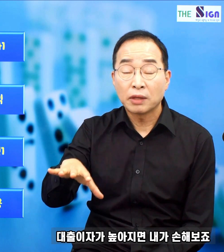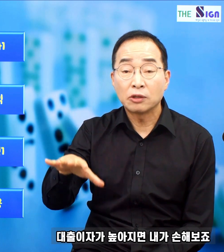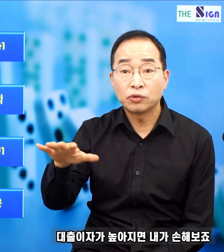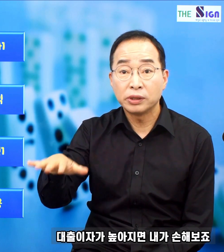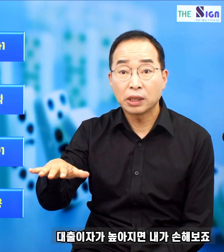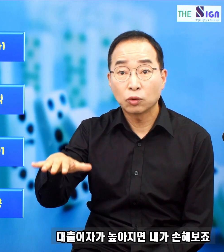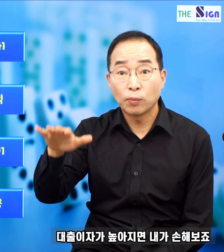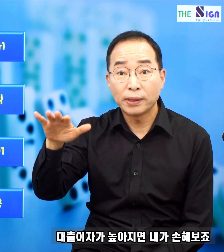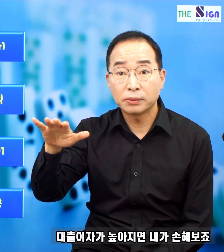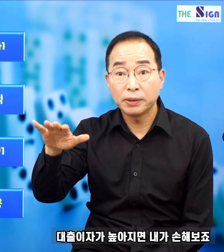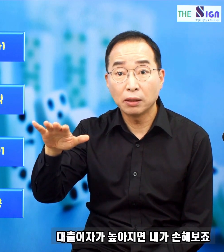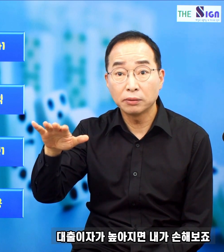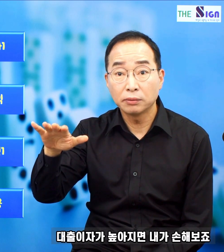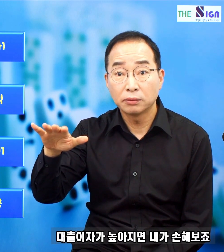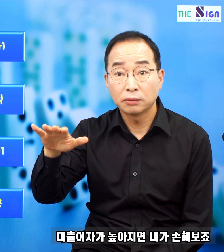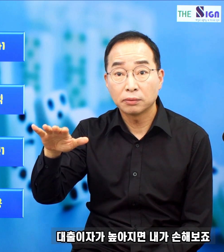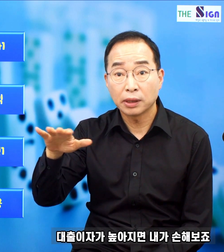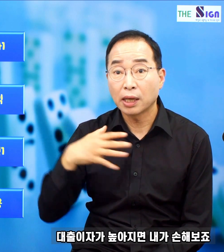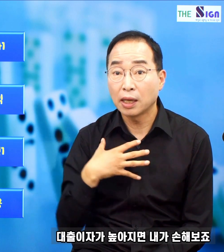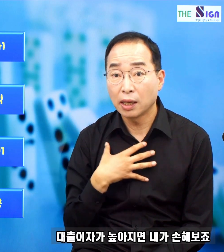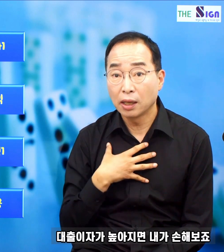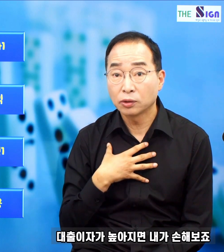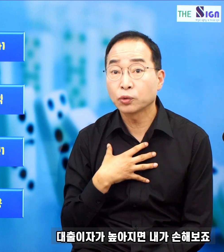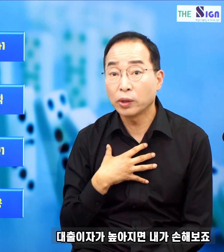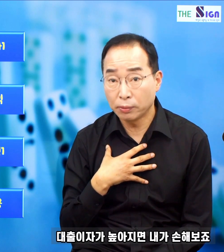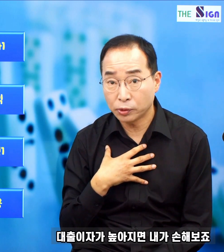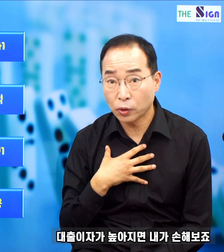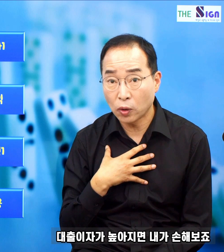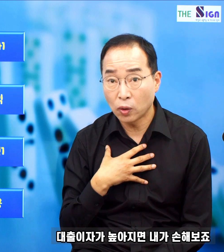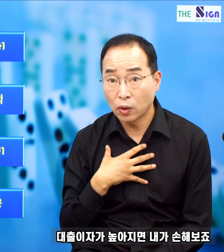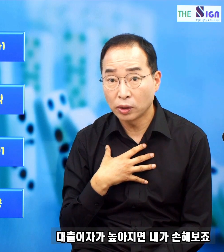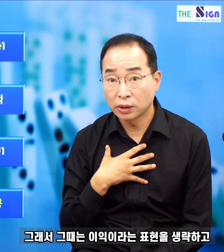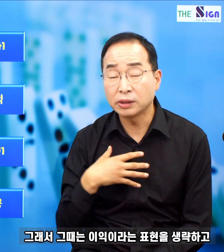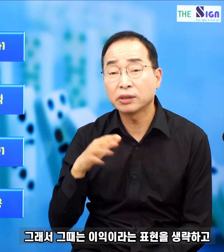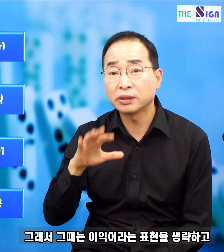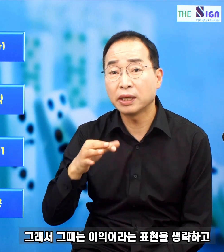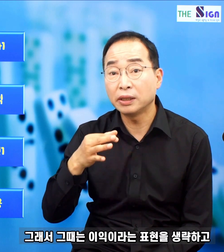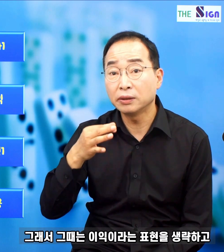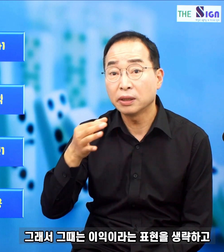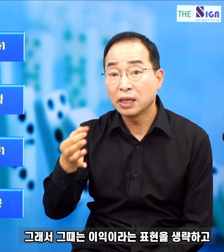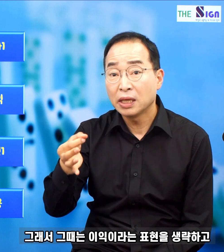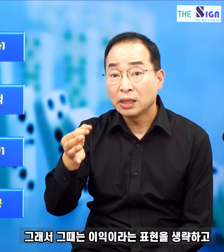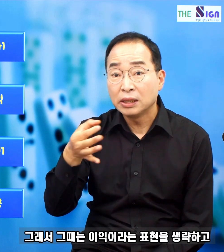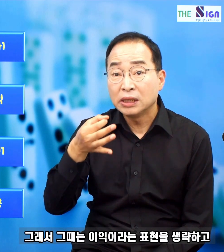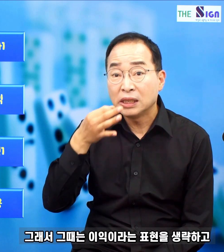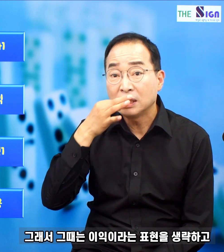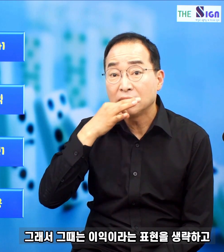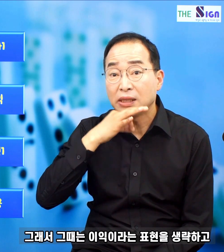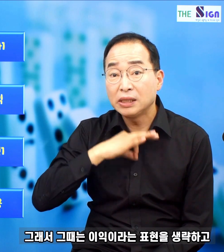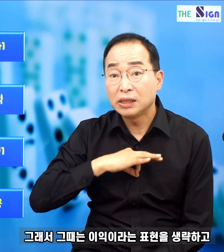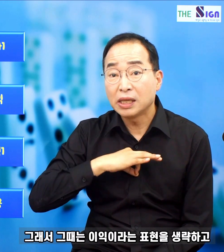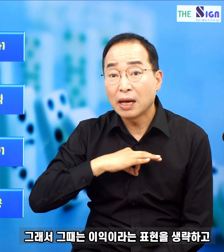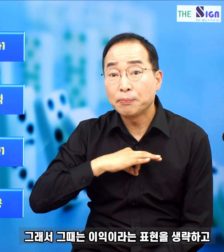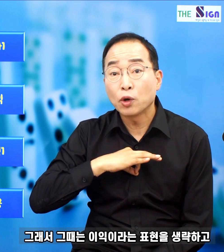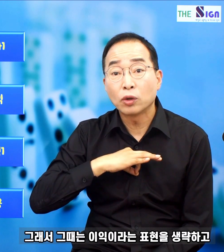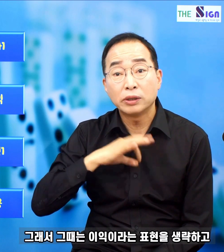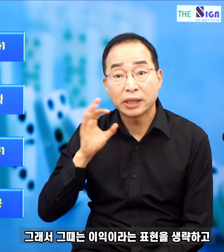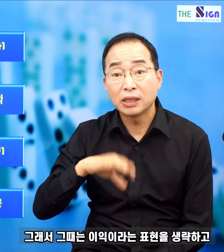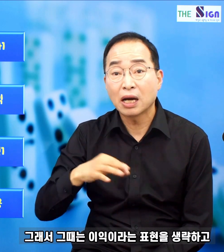대출 이자가 높아지면 내가 손해보죠. 그래서 그때는 이 이익이라는 표현을